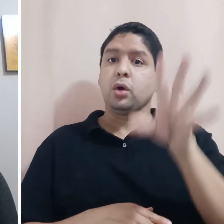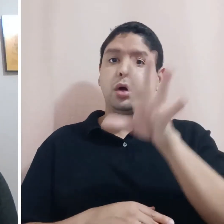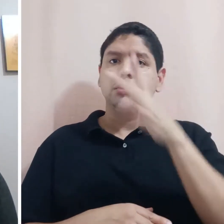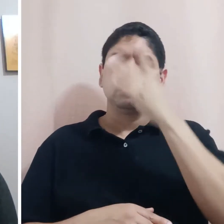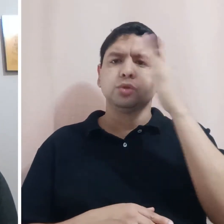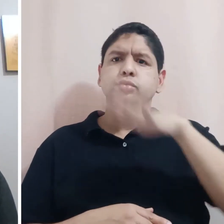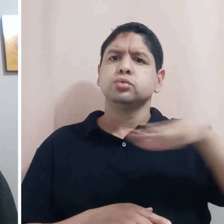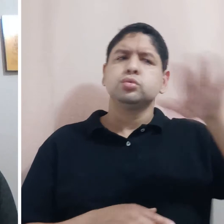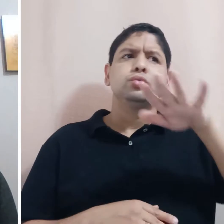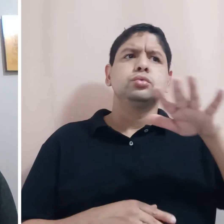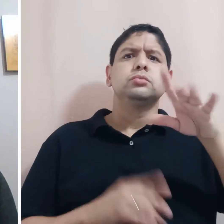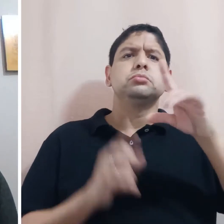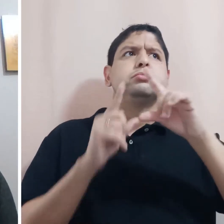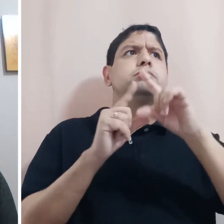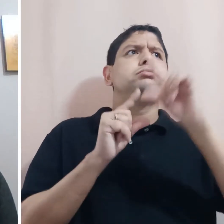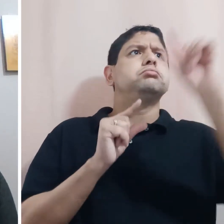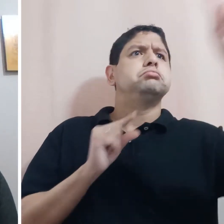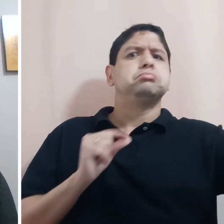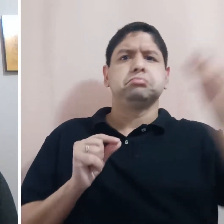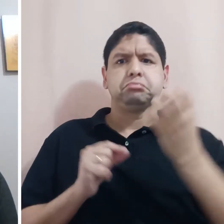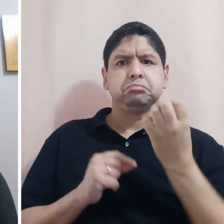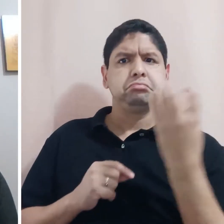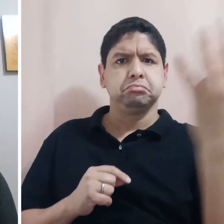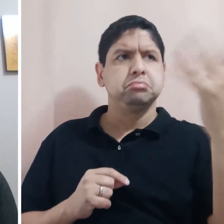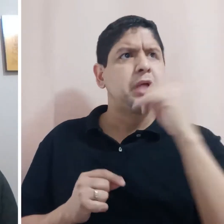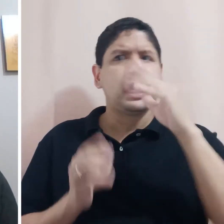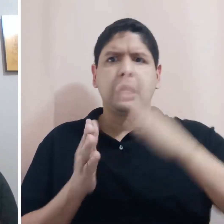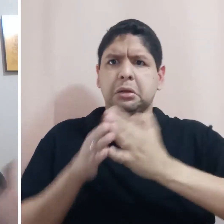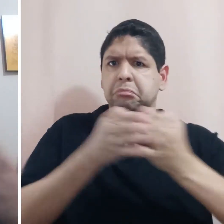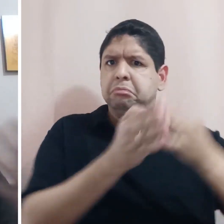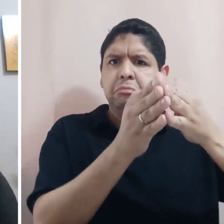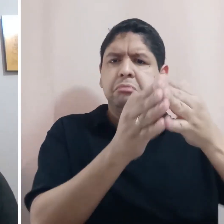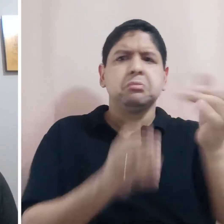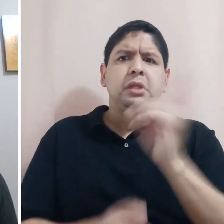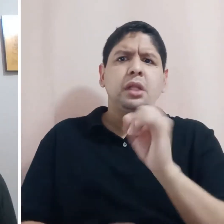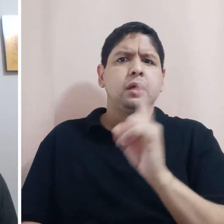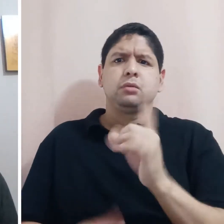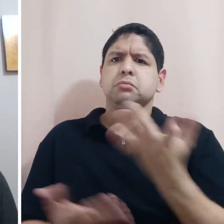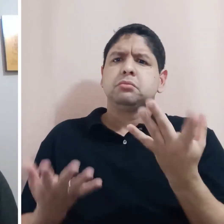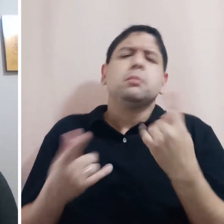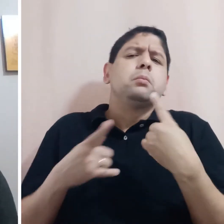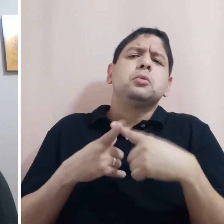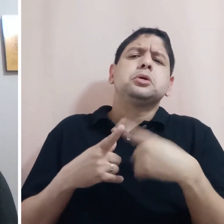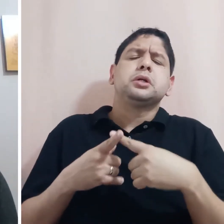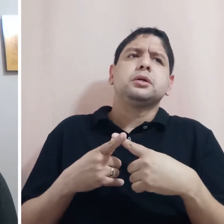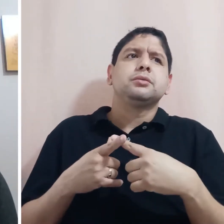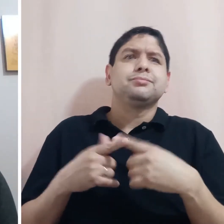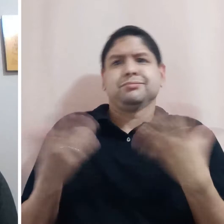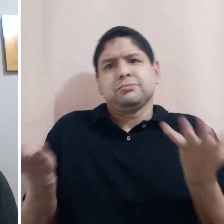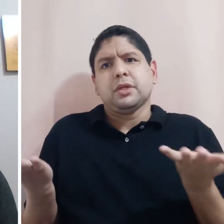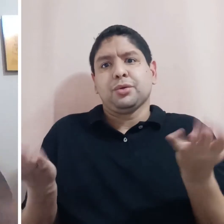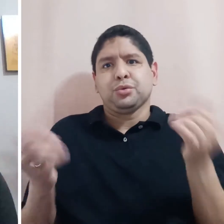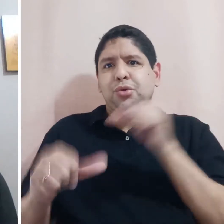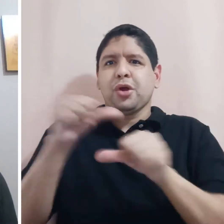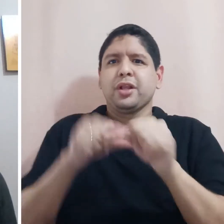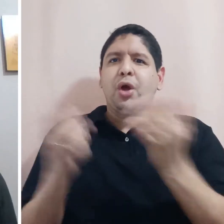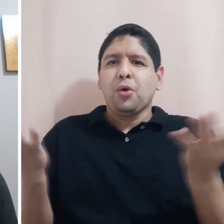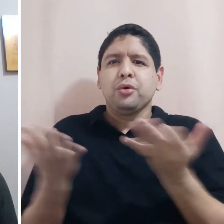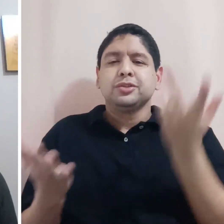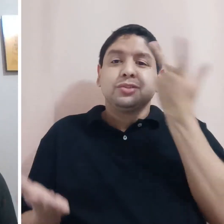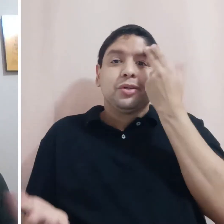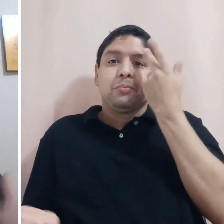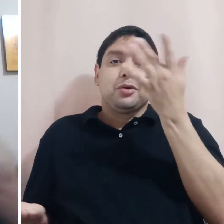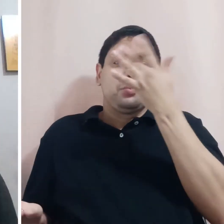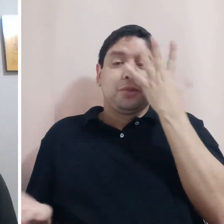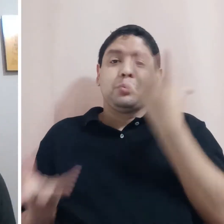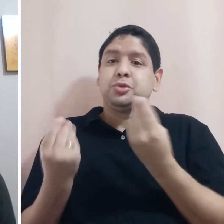século XV, os europeus não faziam viagens de longa distância pelos oceanos. E por que eles não